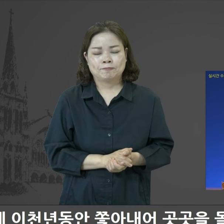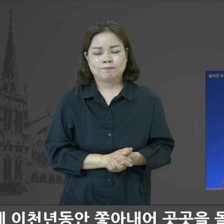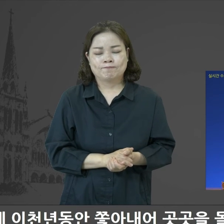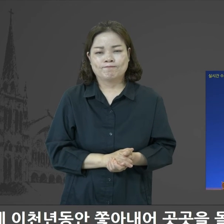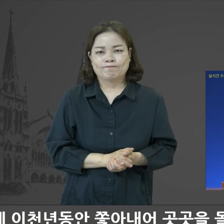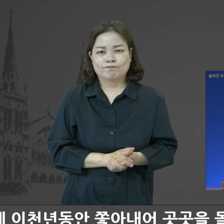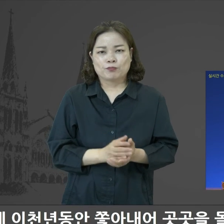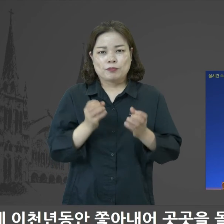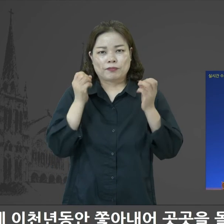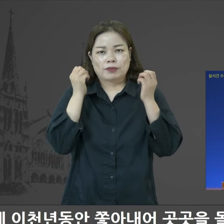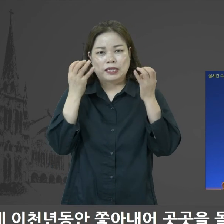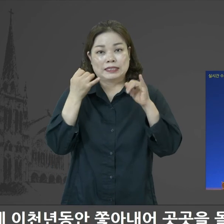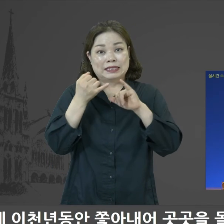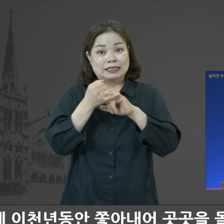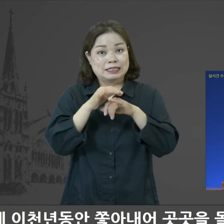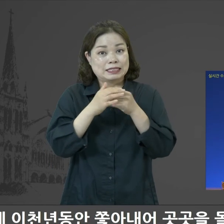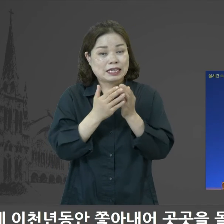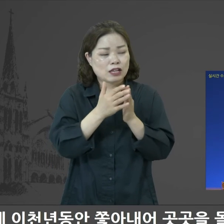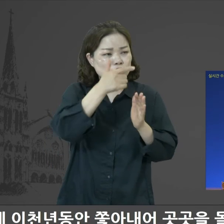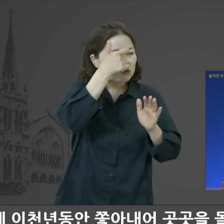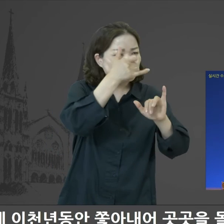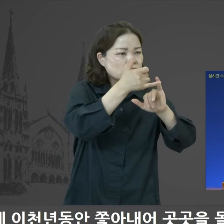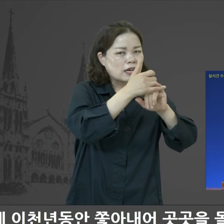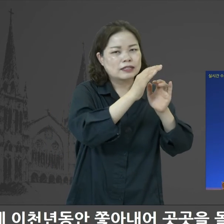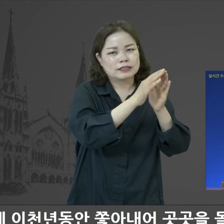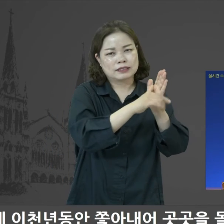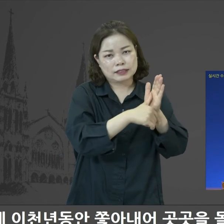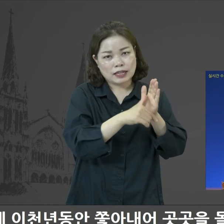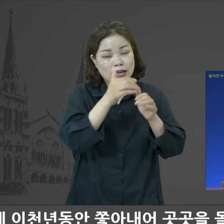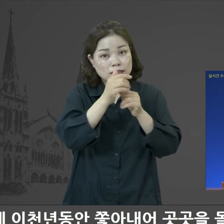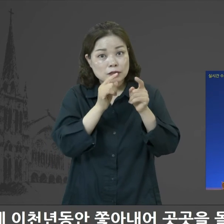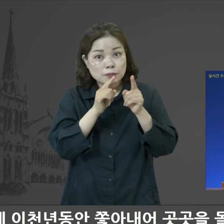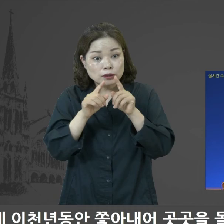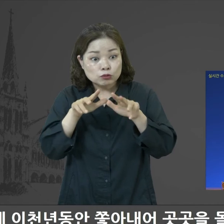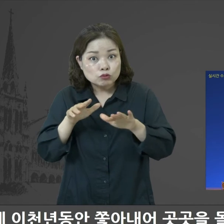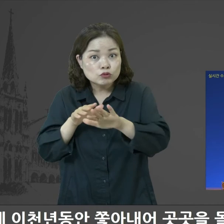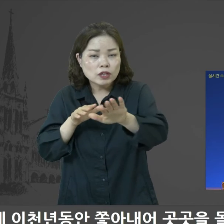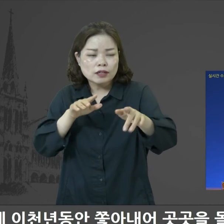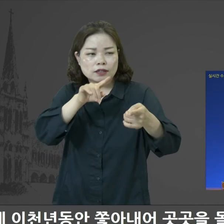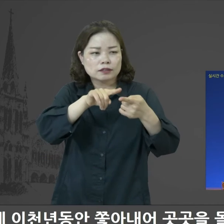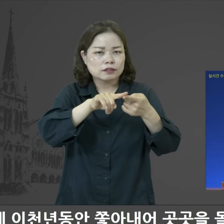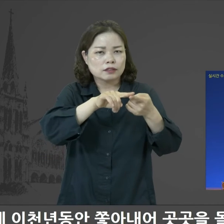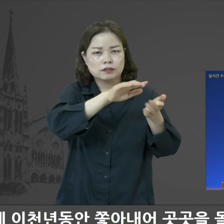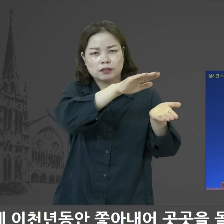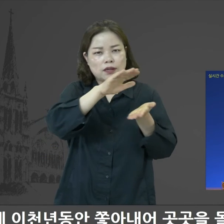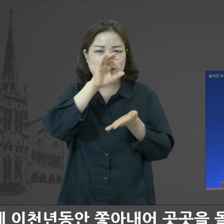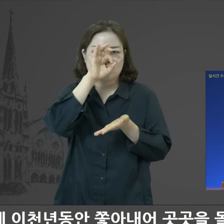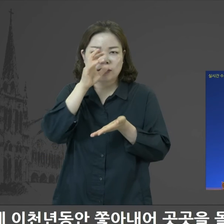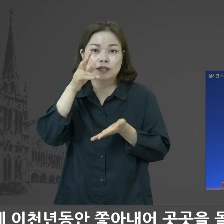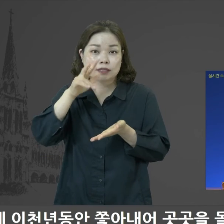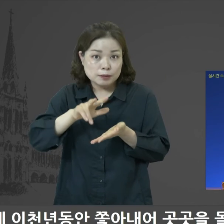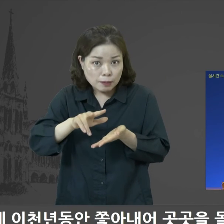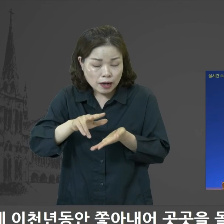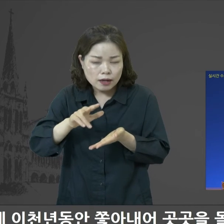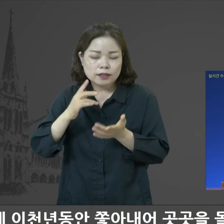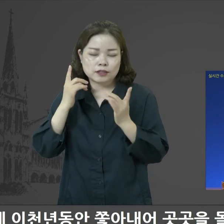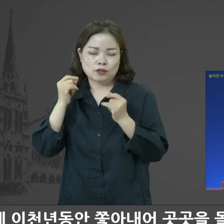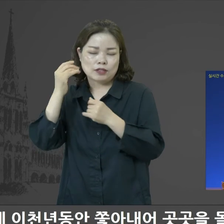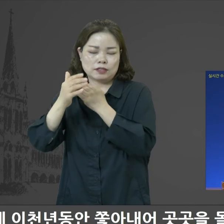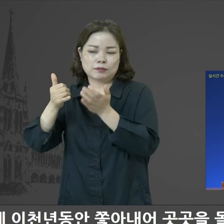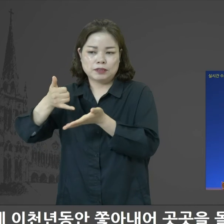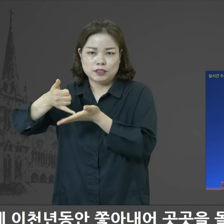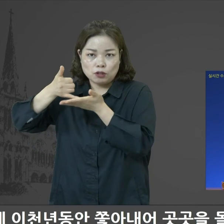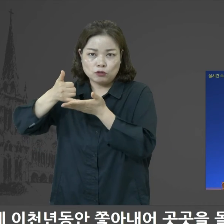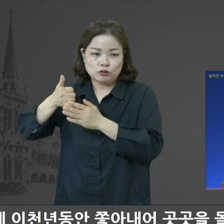여러분, 지금은 신약시대입니다. 구약시대의 하나님의 말씀을 지금 우리에게 그대로 적용할 수는 없지만 여전히 하나님은 인격적으로